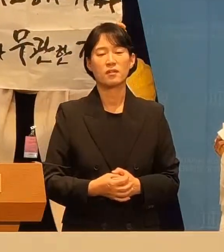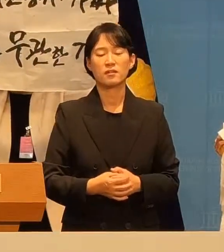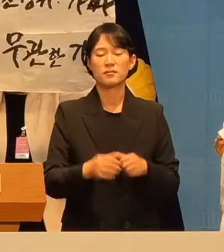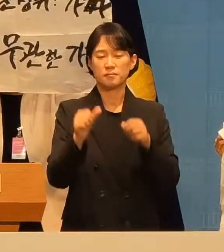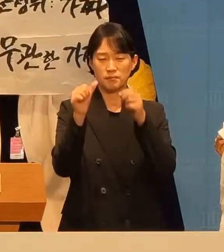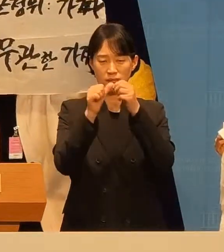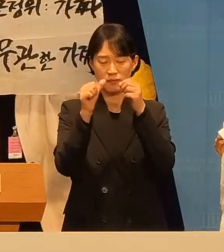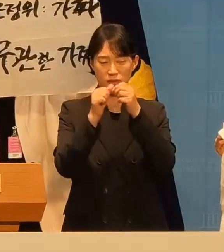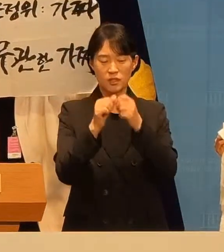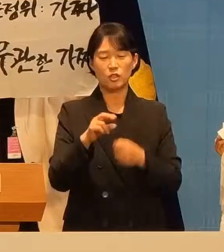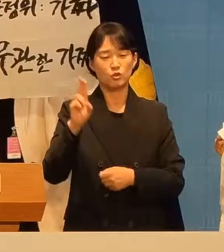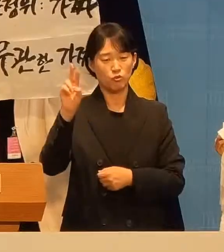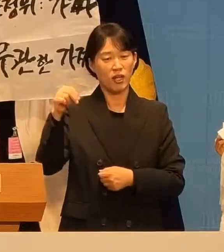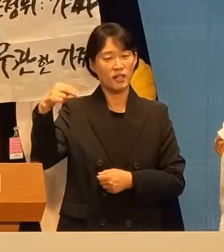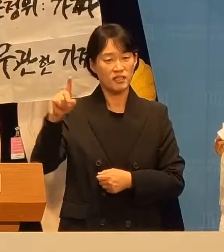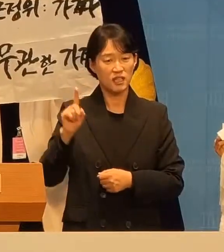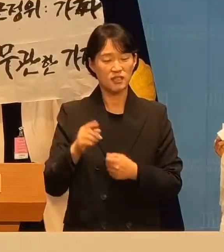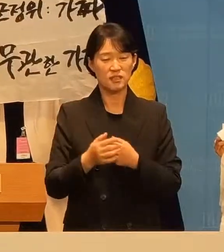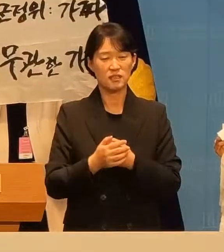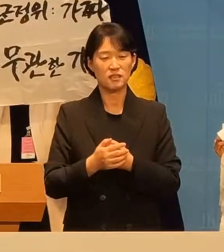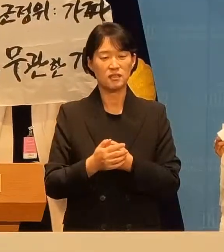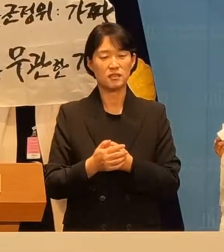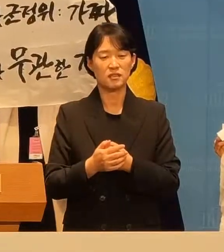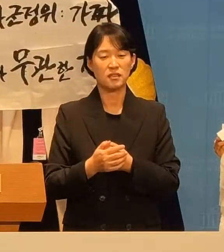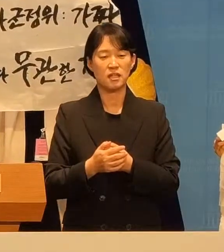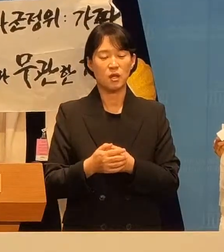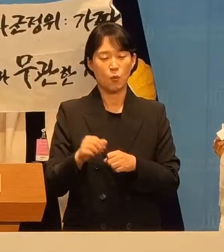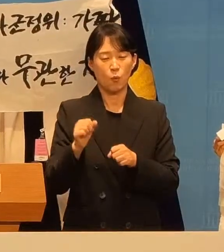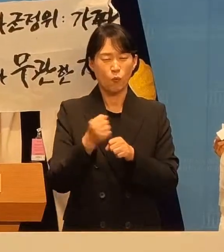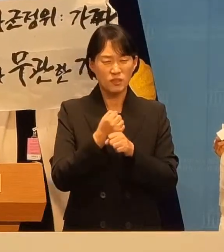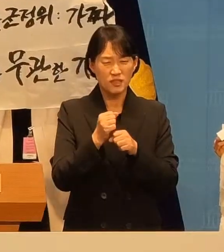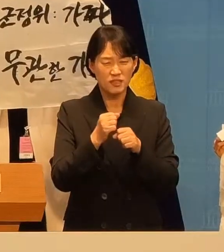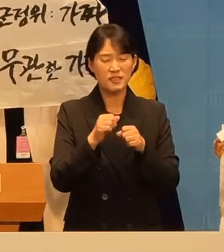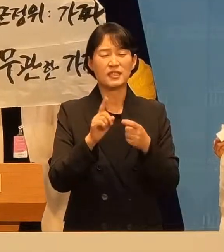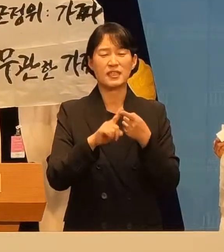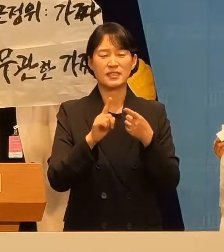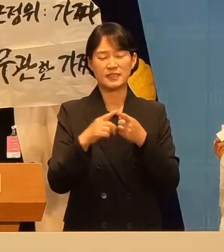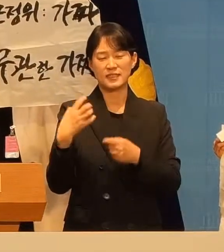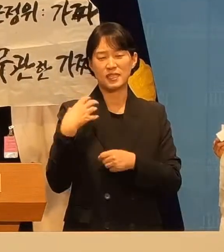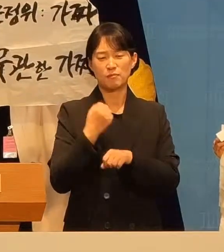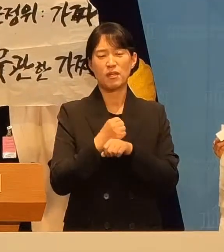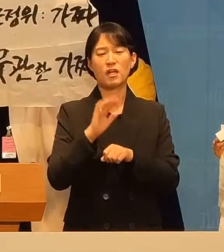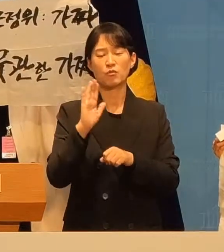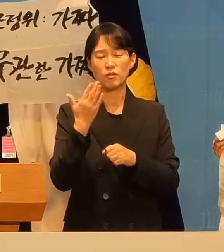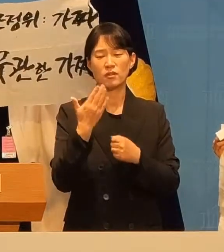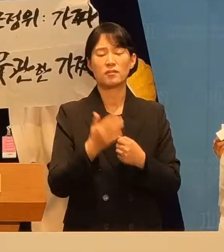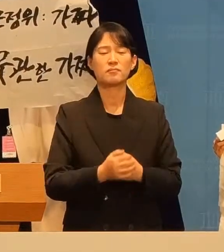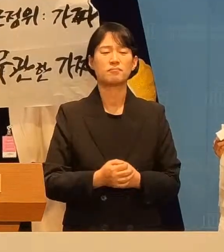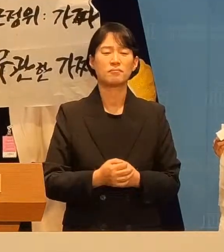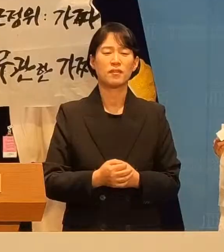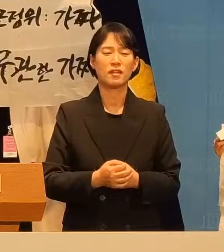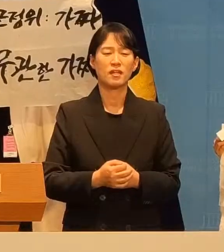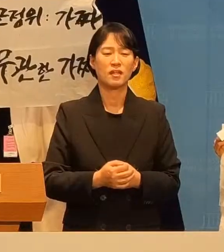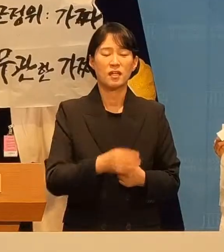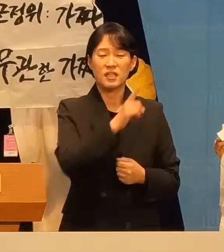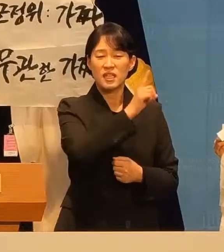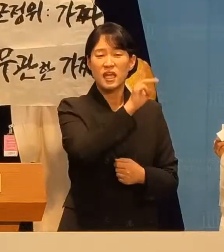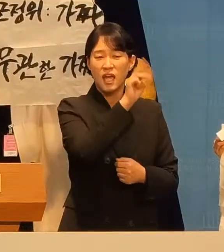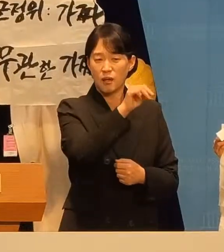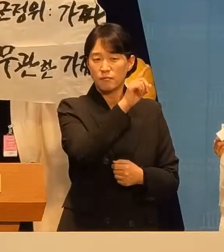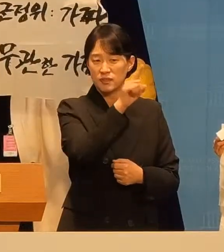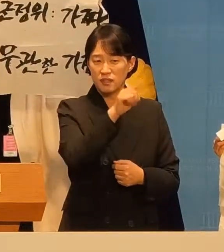다섯째, 유엔사는 외환유치 공작에 대한 책임을 져야 한다. 정전협정 6항에 의하면 비무장지대를